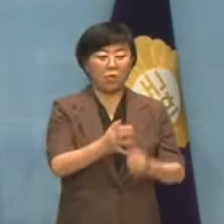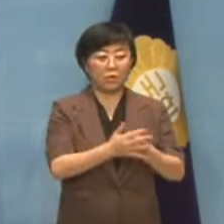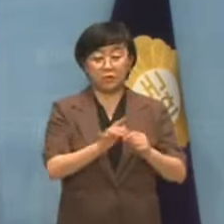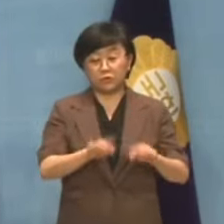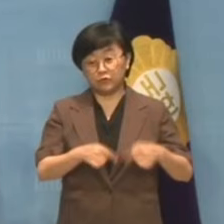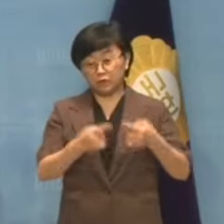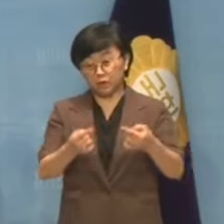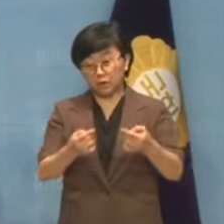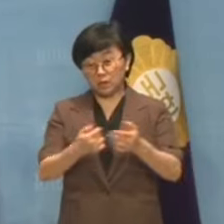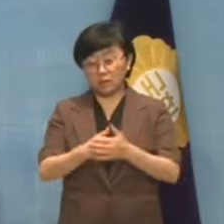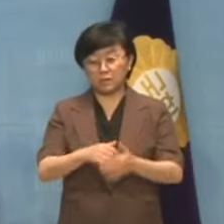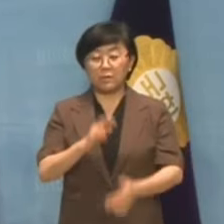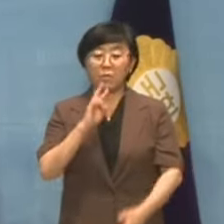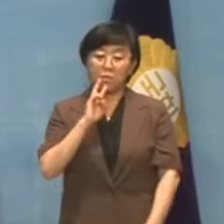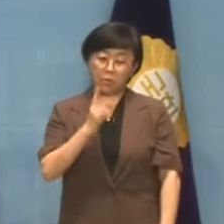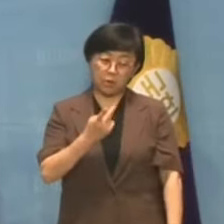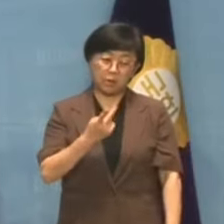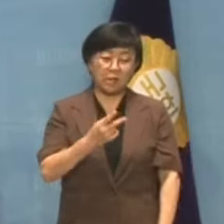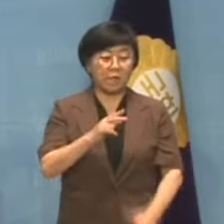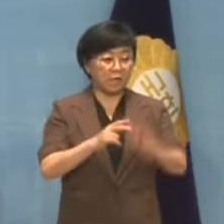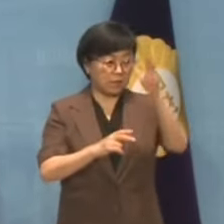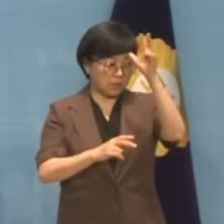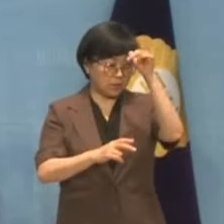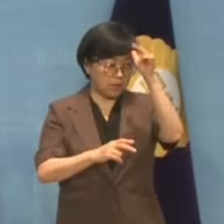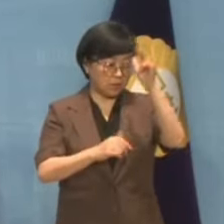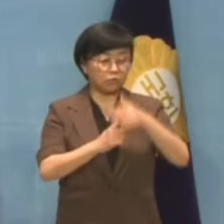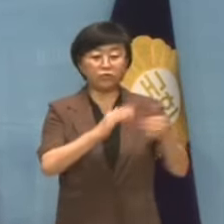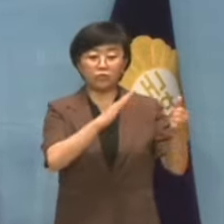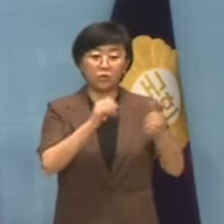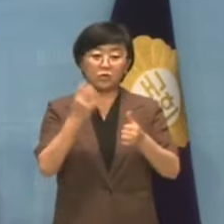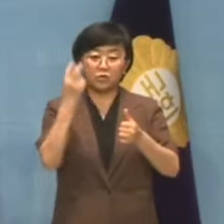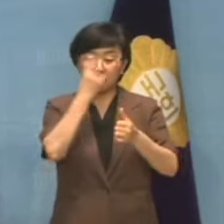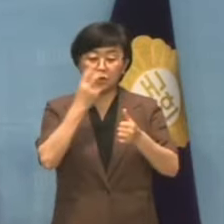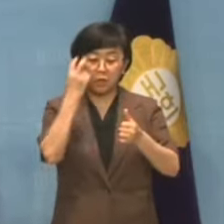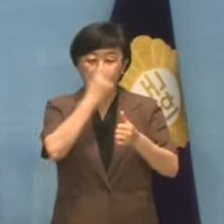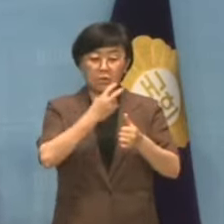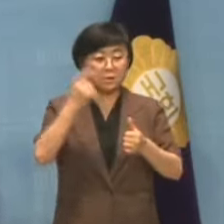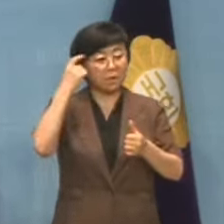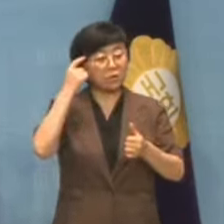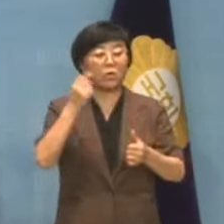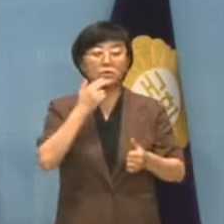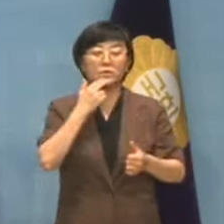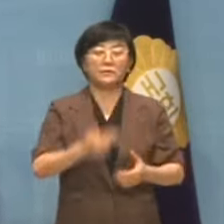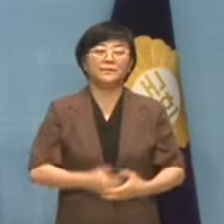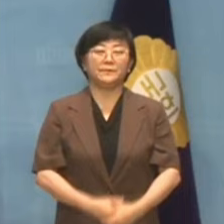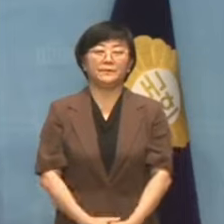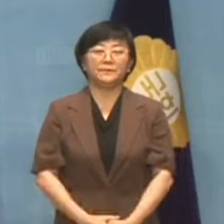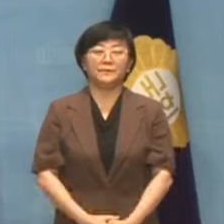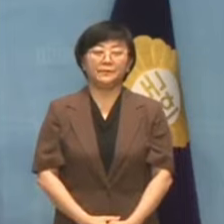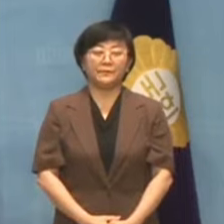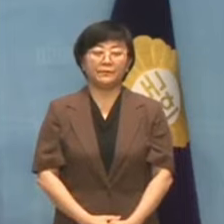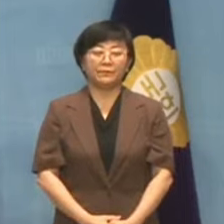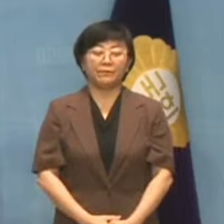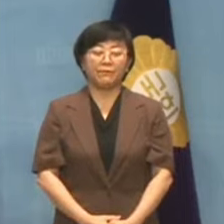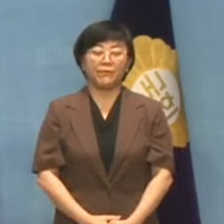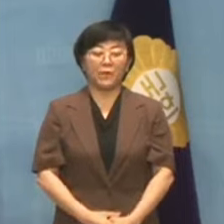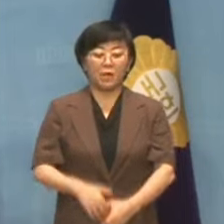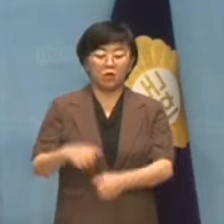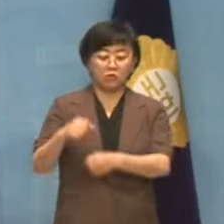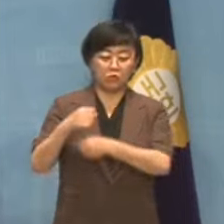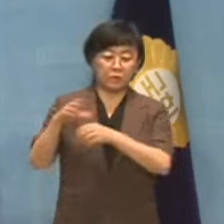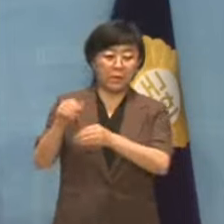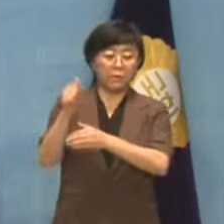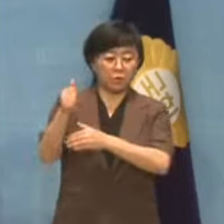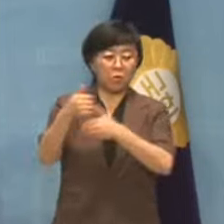출석 의사를 번복해도 경찰은 천공을 불러 조사할 의지도 없어 보입니다. 육군